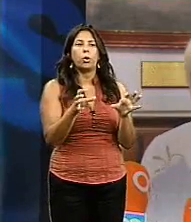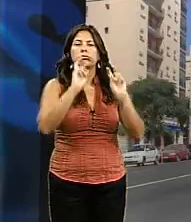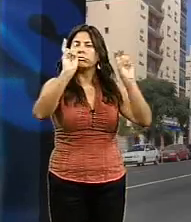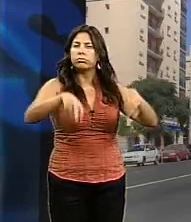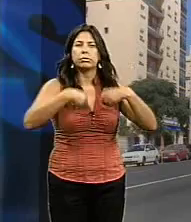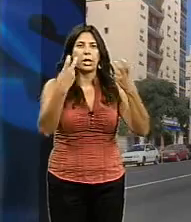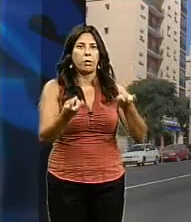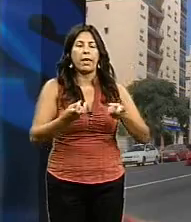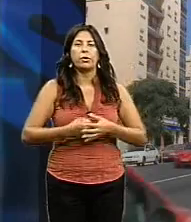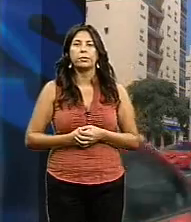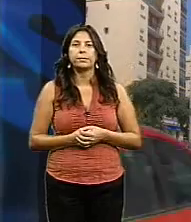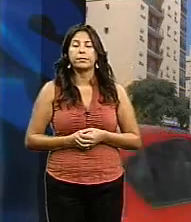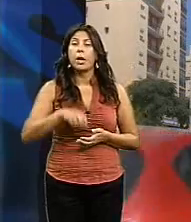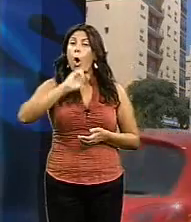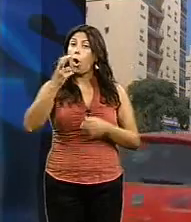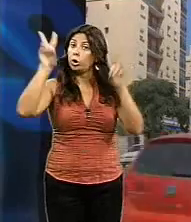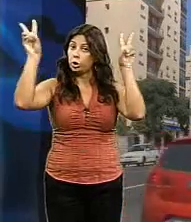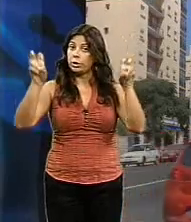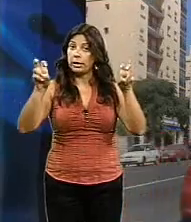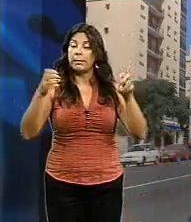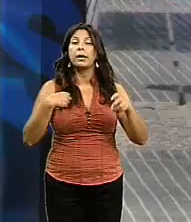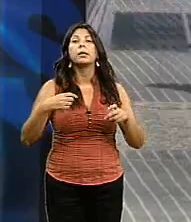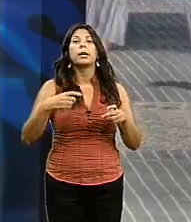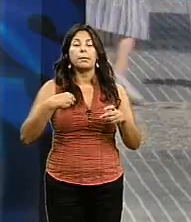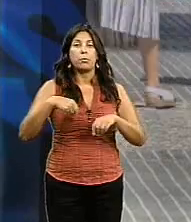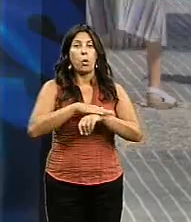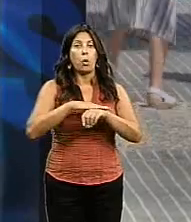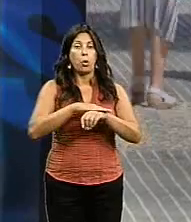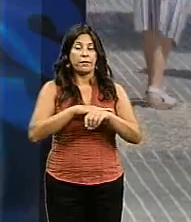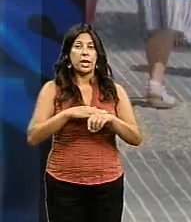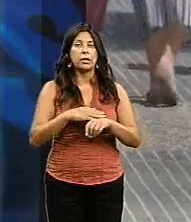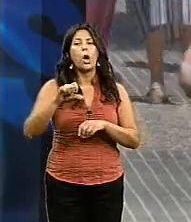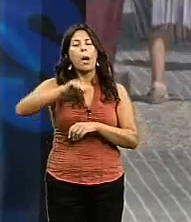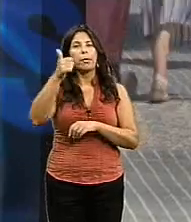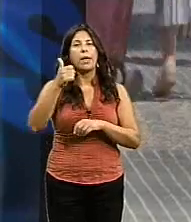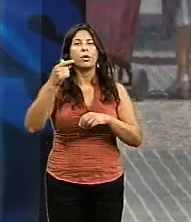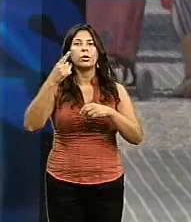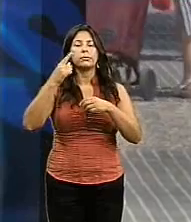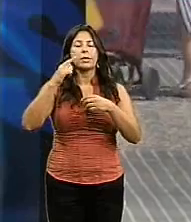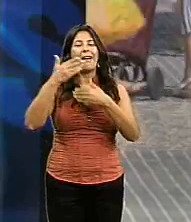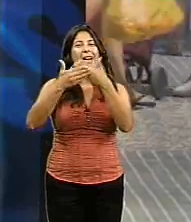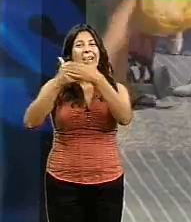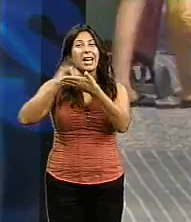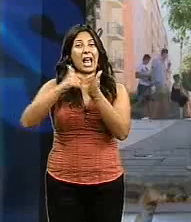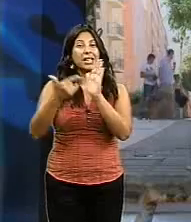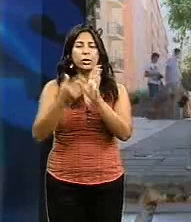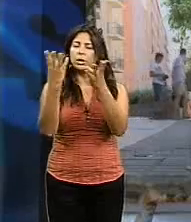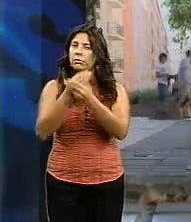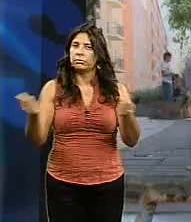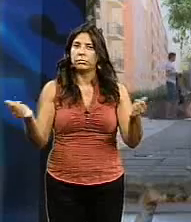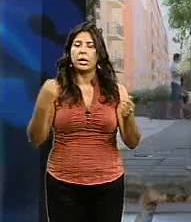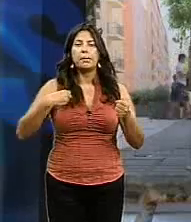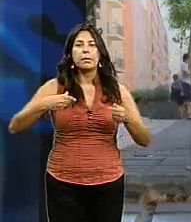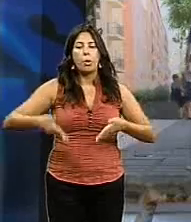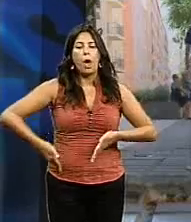renovado. Entre otros asuntos, el equipo de gobierno ha aprobado la eliminación de barreras arquitectónicas y, por tanto, mejora del acerado de la avenida en